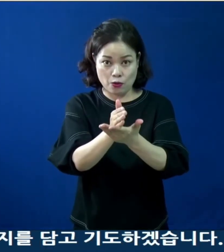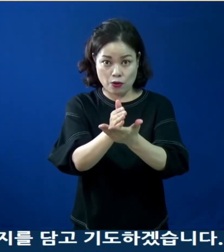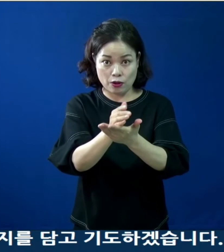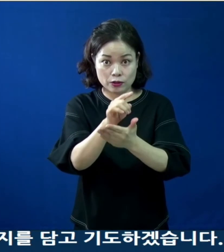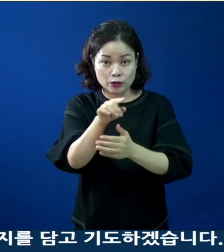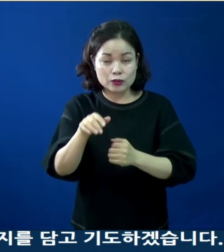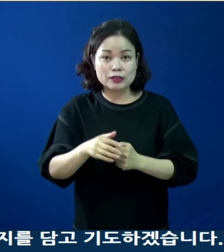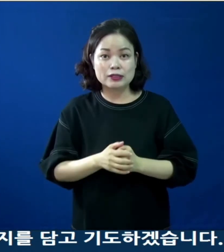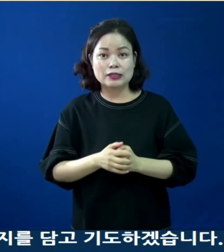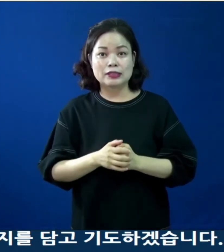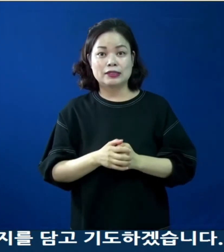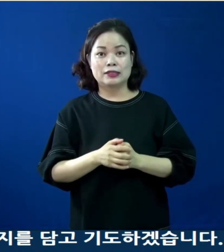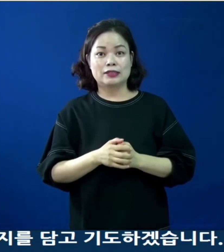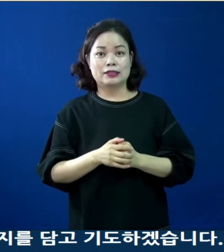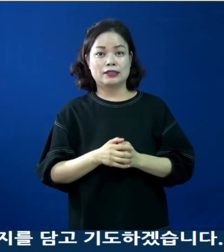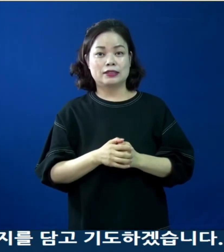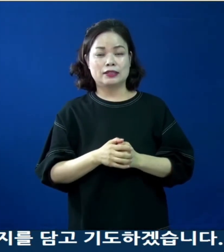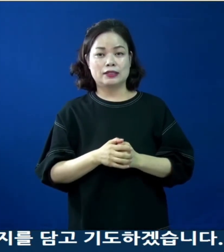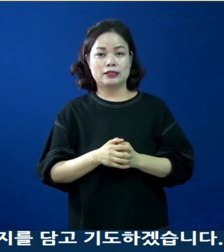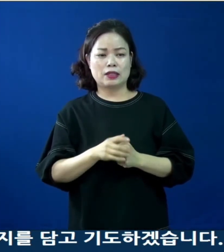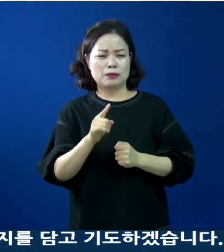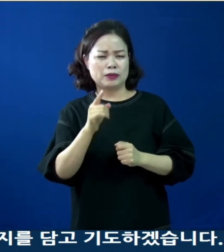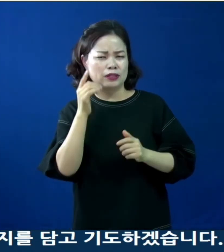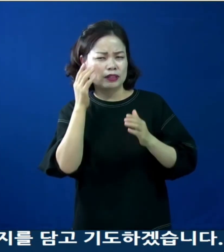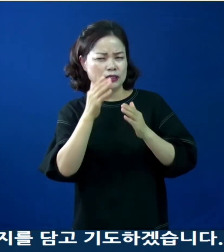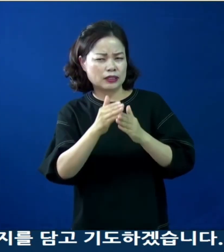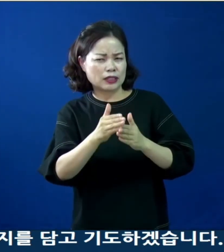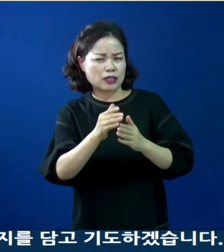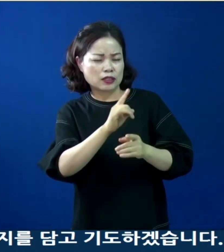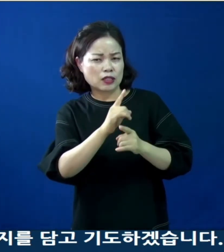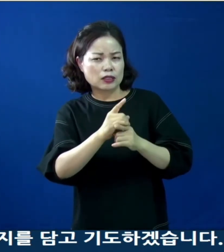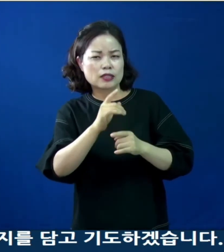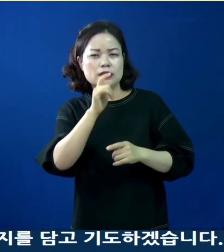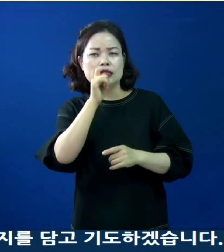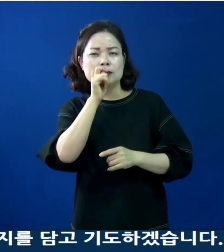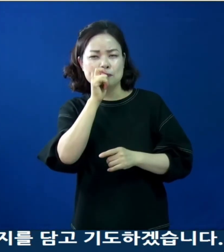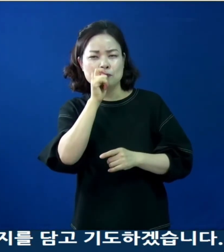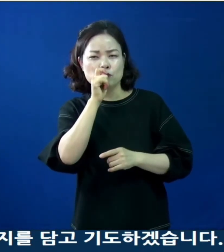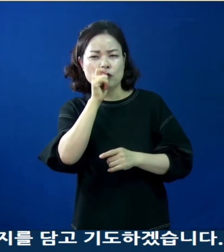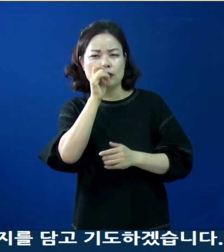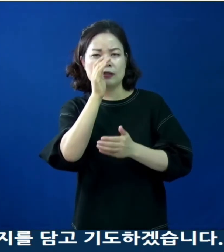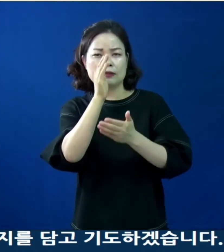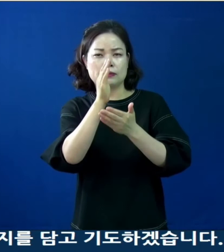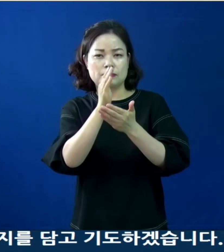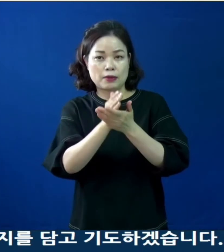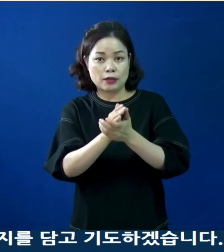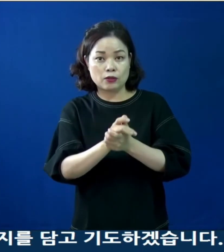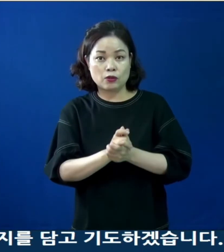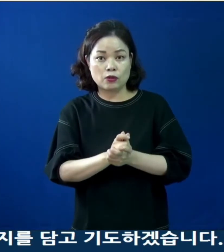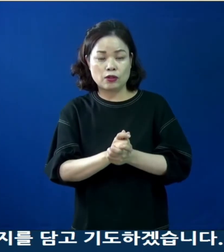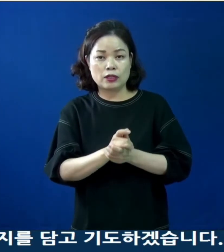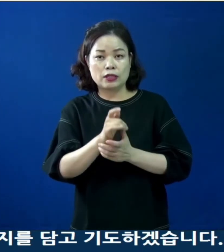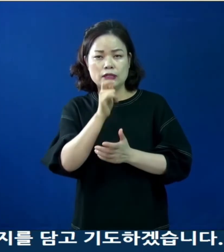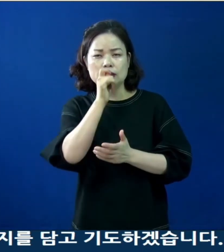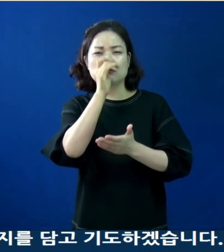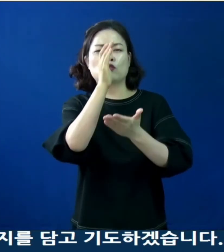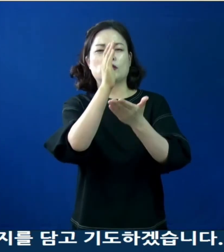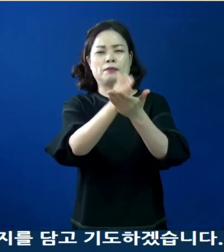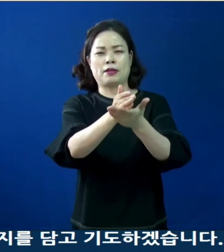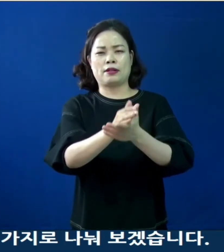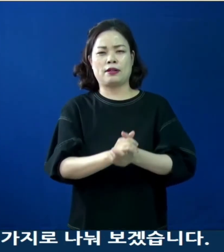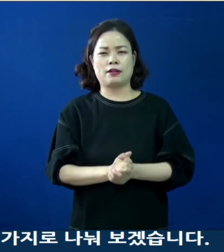여기는 여러분 그 방점을 침묵하지 말고에다가 찍어주시기 바랍니다. 첫째, 침묵하지 말아라.